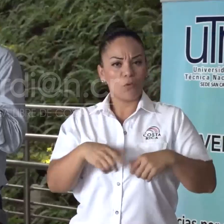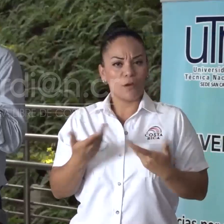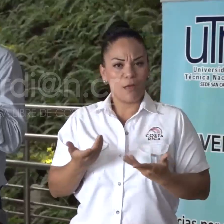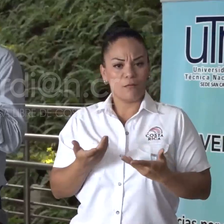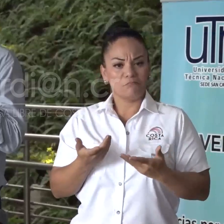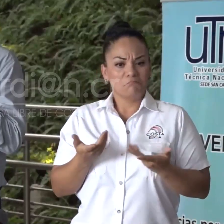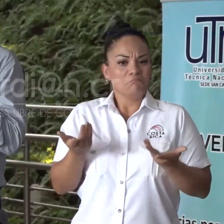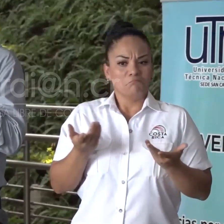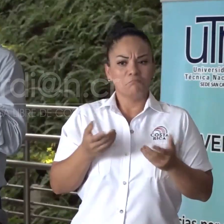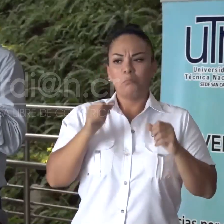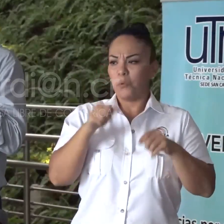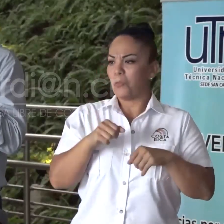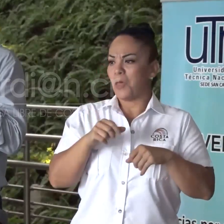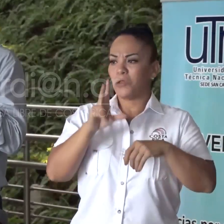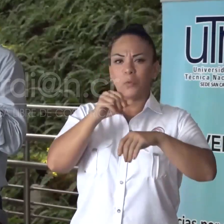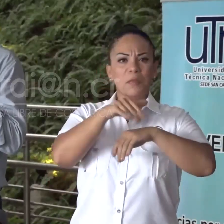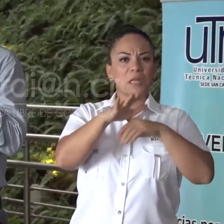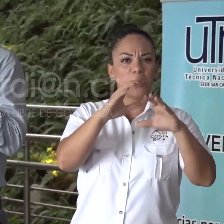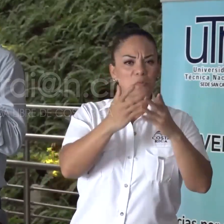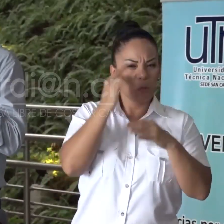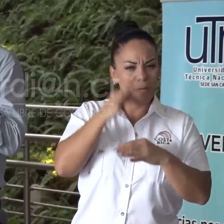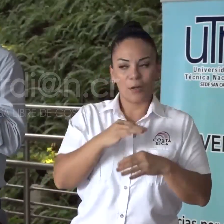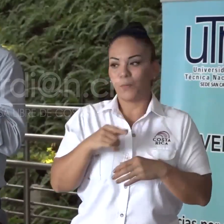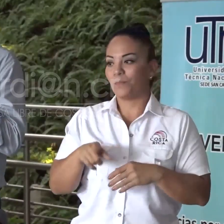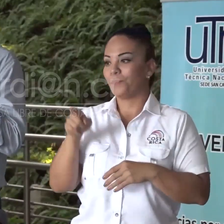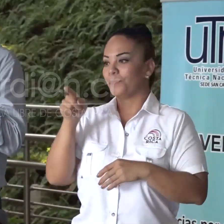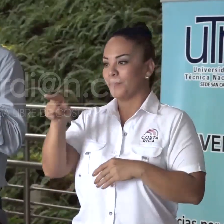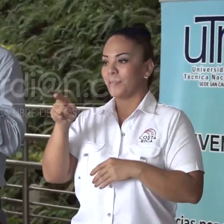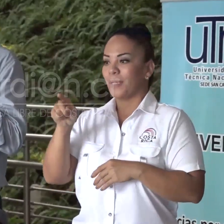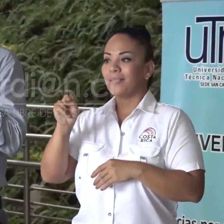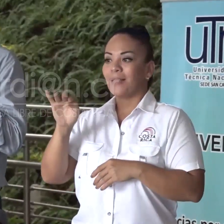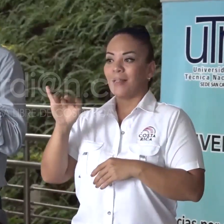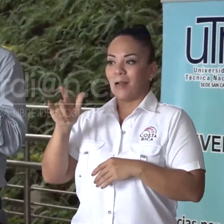de trámite, creo, doña Natalia, a esta ley.